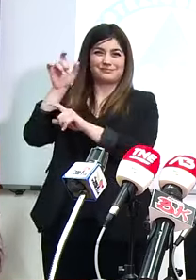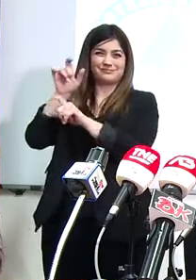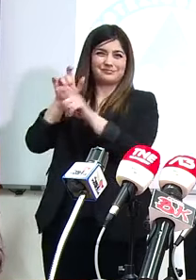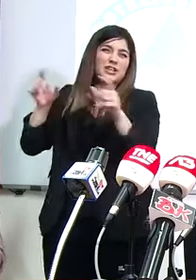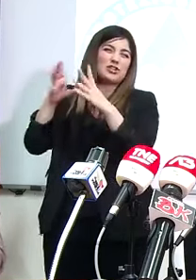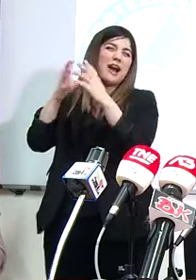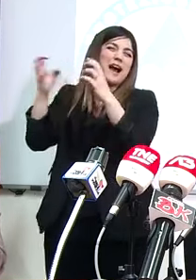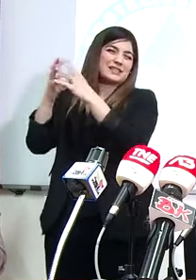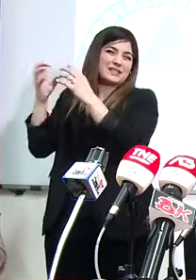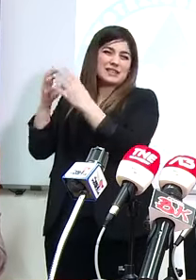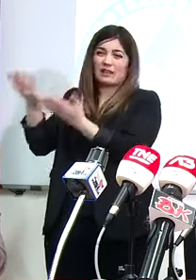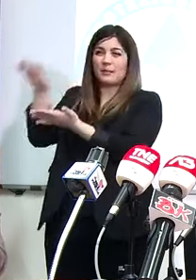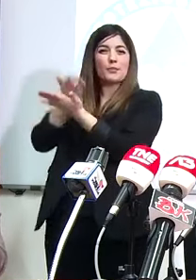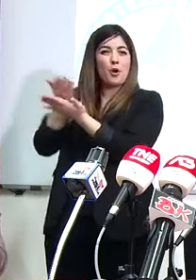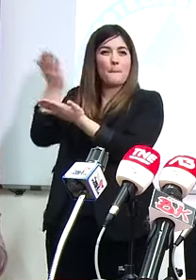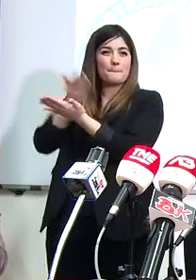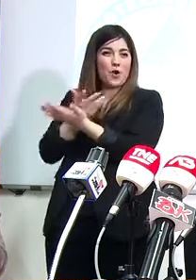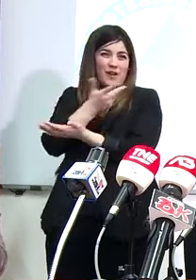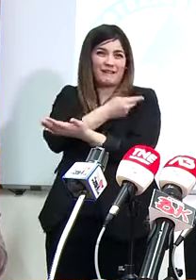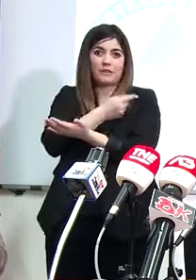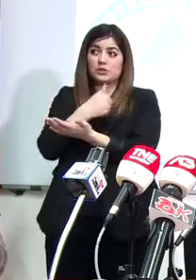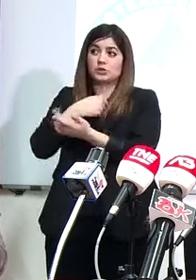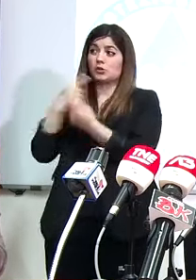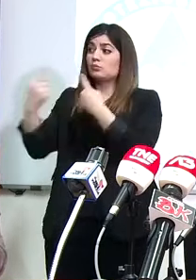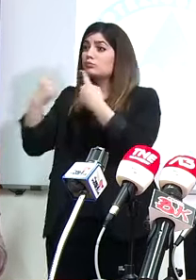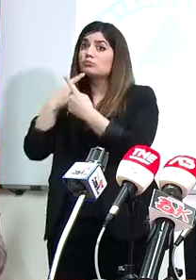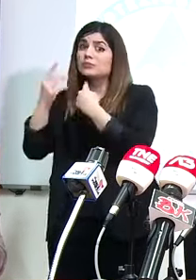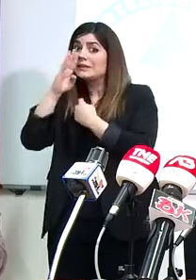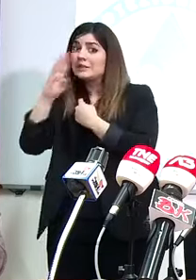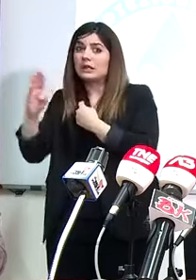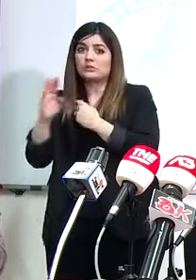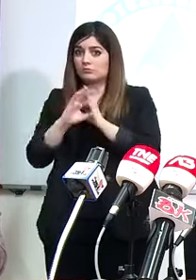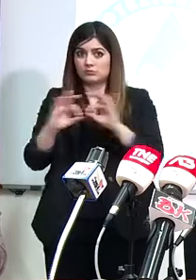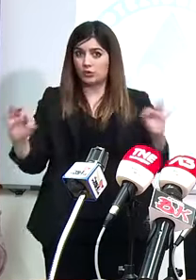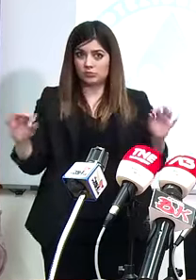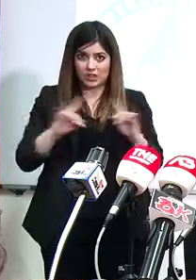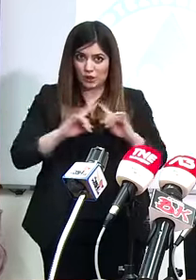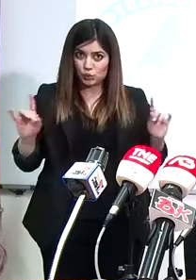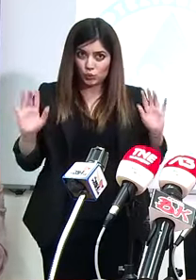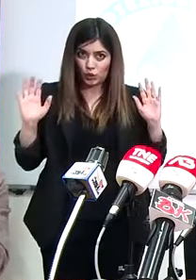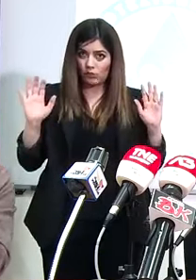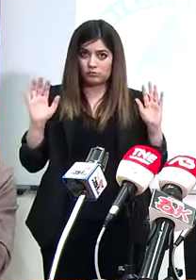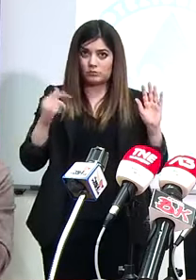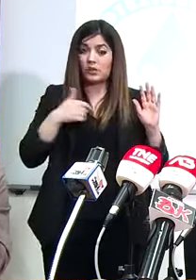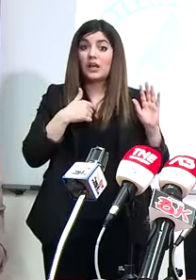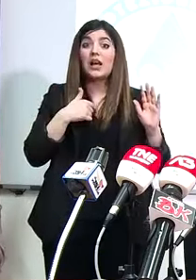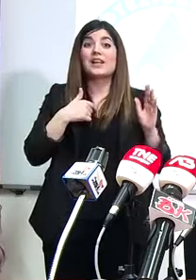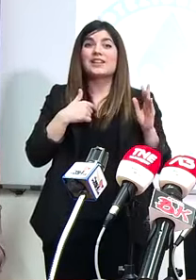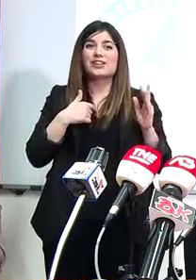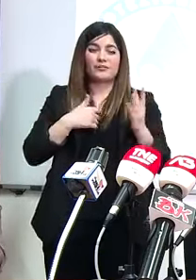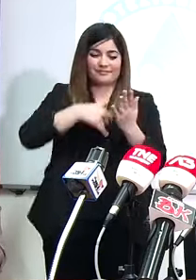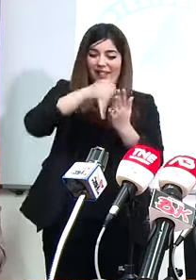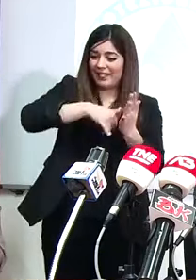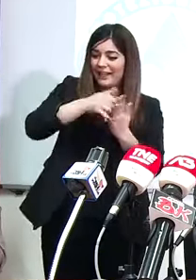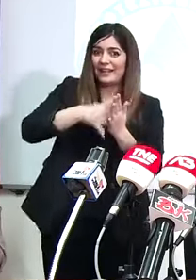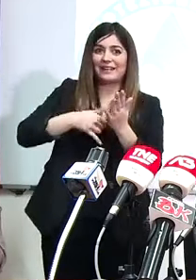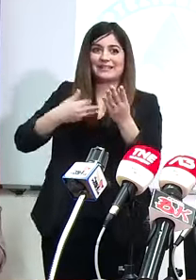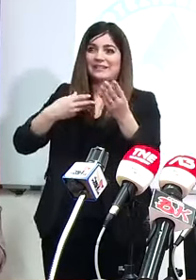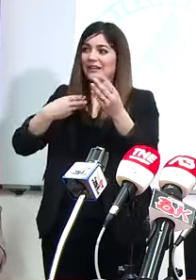così non ho mai voluto neanche vedere la corrispondenza lo potete creduto anzi era